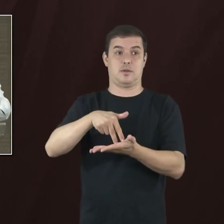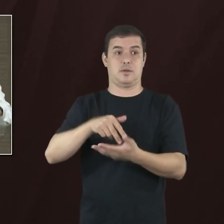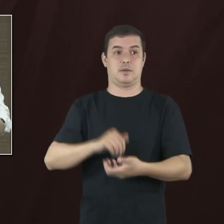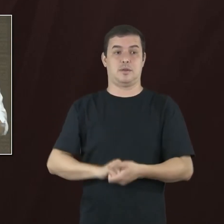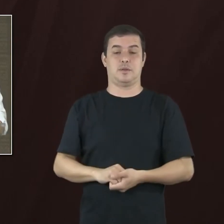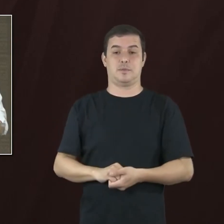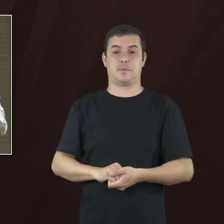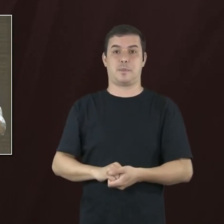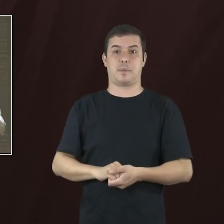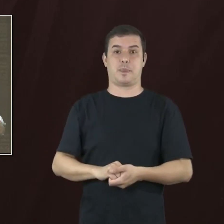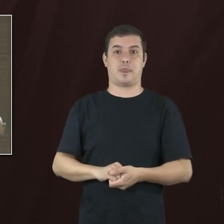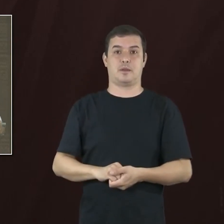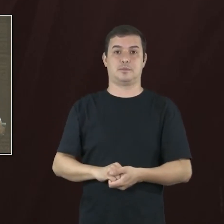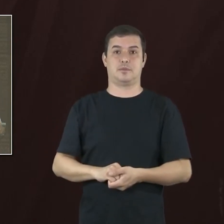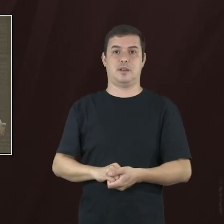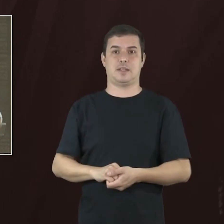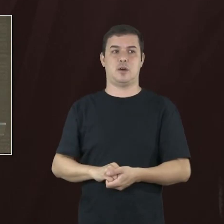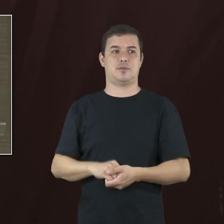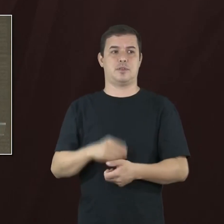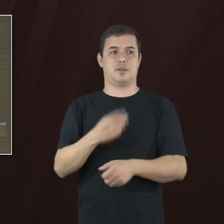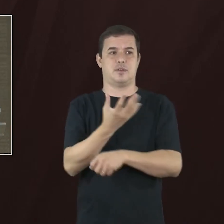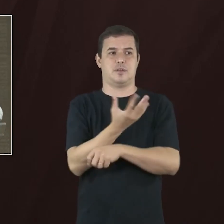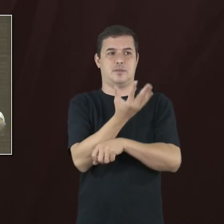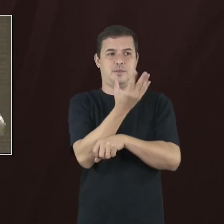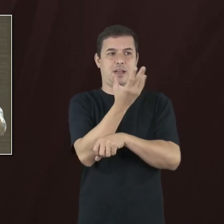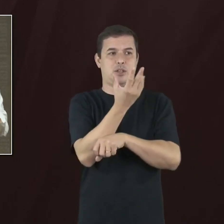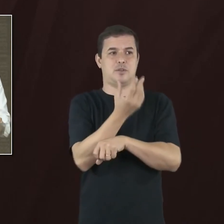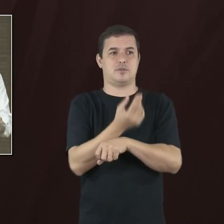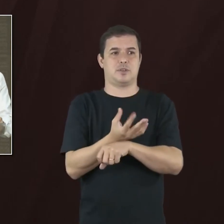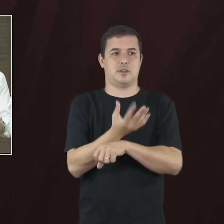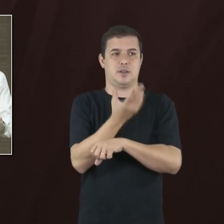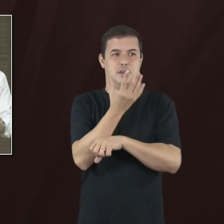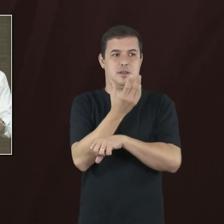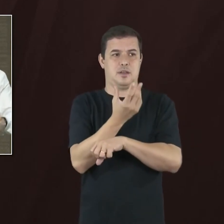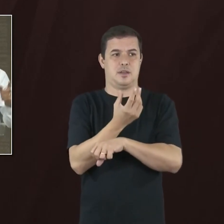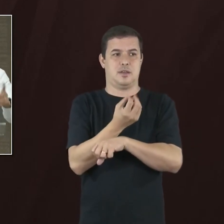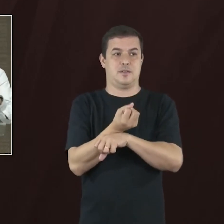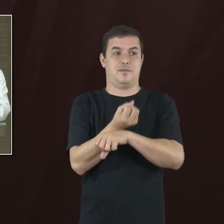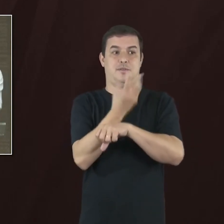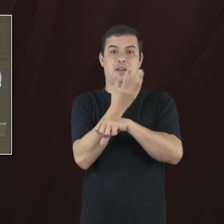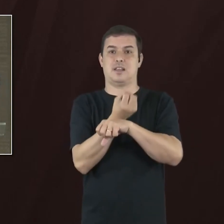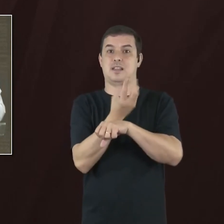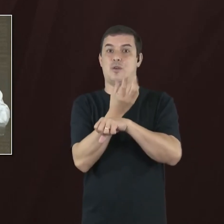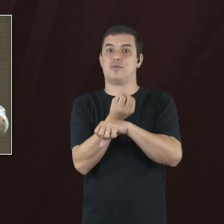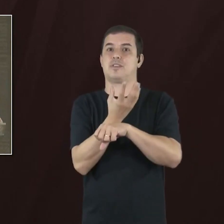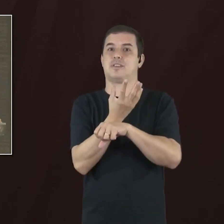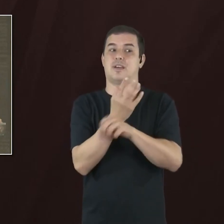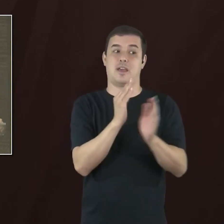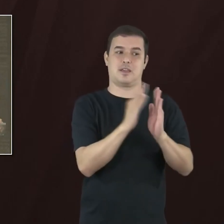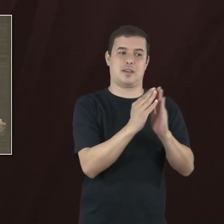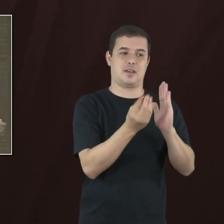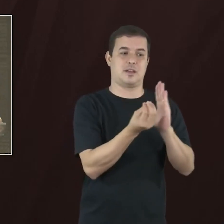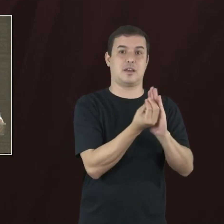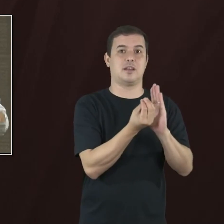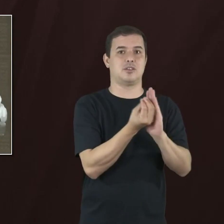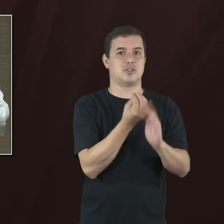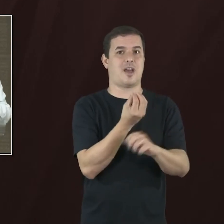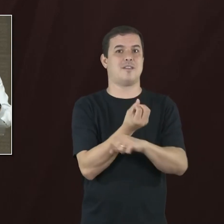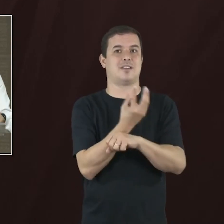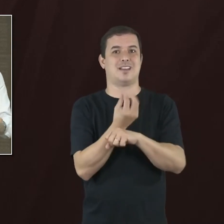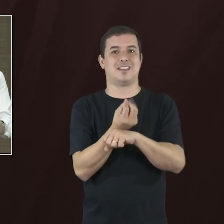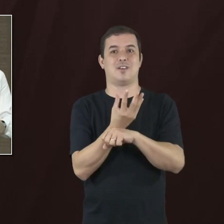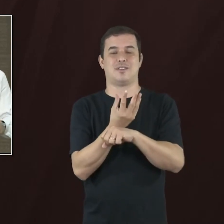Somos a igreja de Filadélfia. Temos a palavra profética. Os tesouros da palavra profética, irmãos,